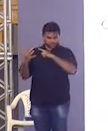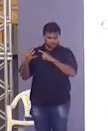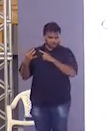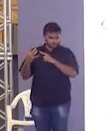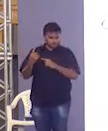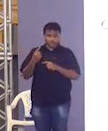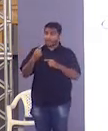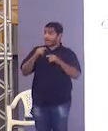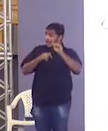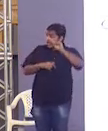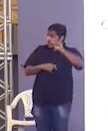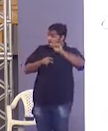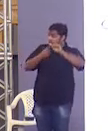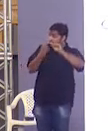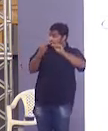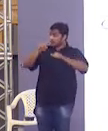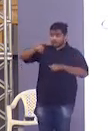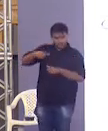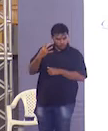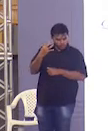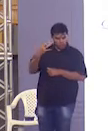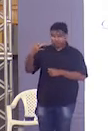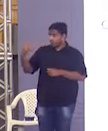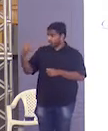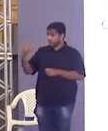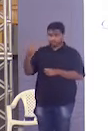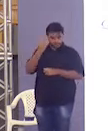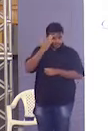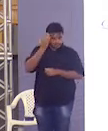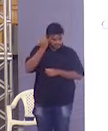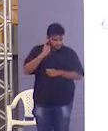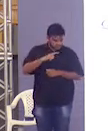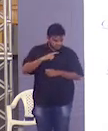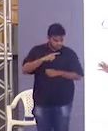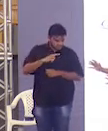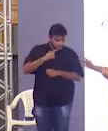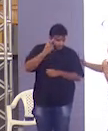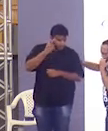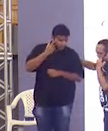1,444444 infinitamente. Essa dízima aqui, ó,